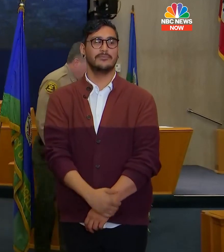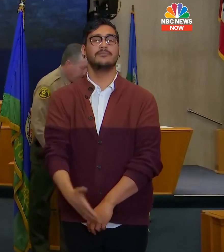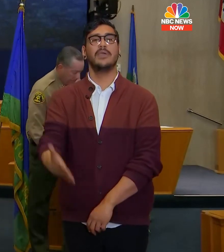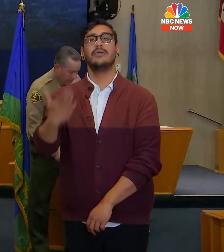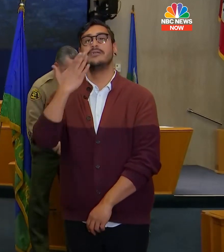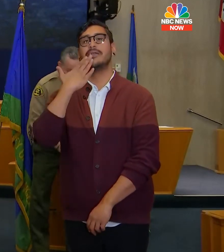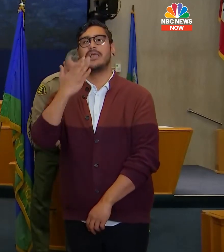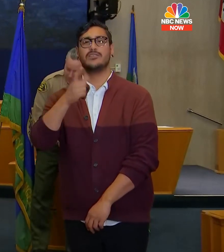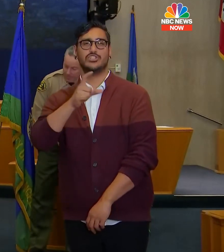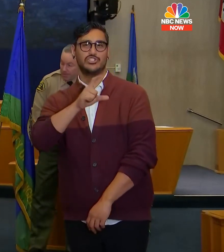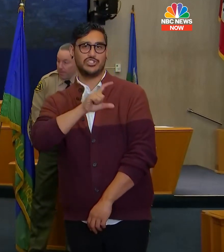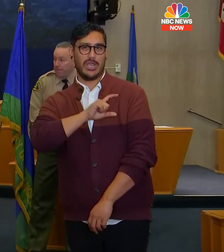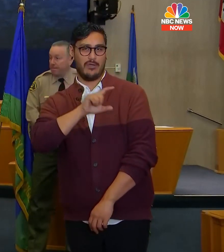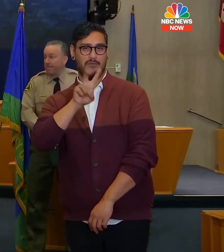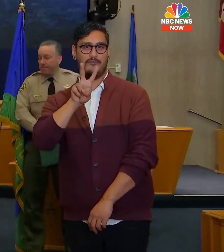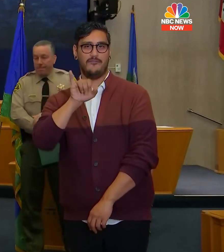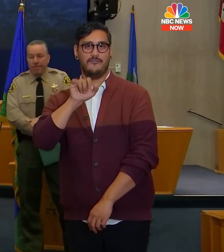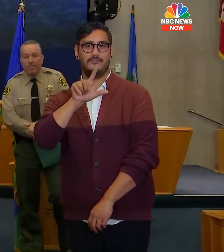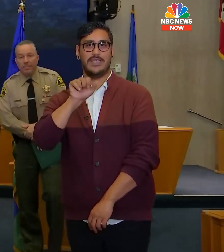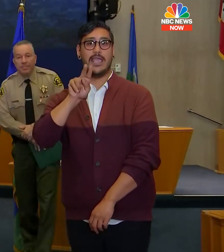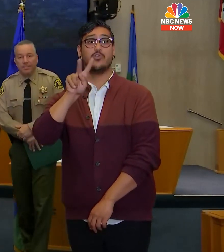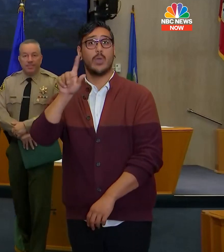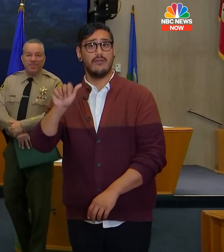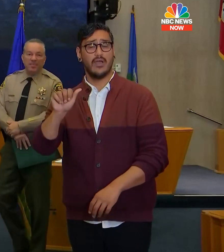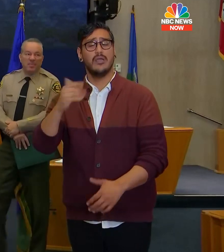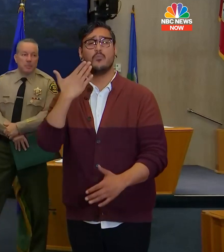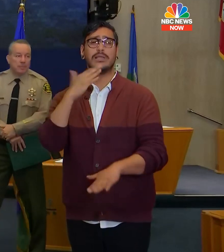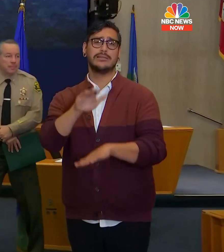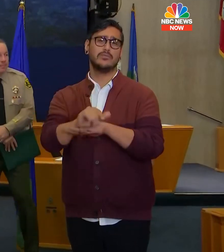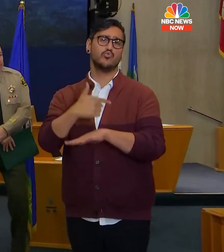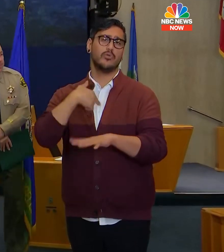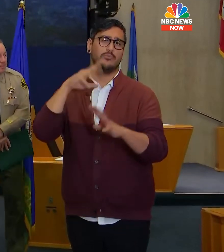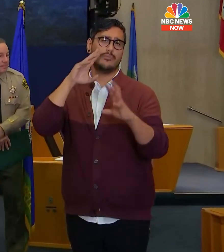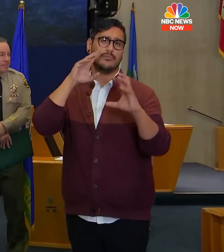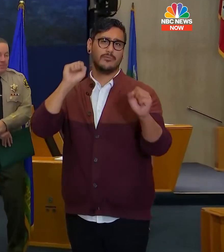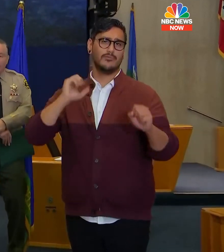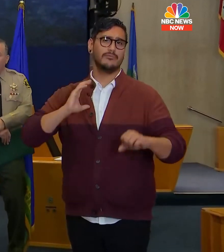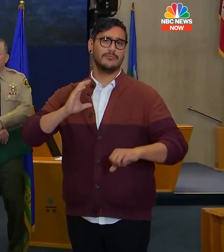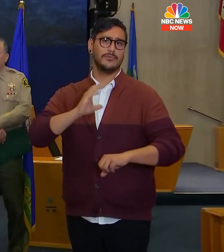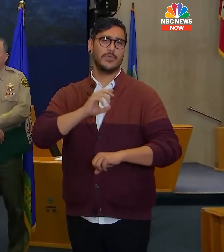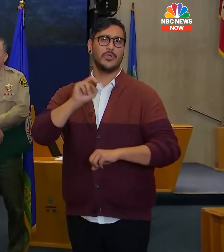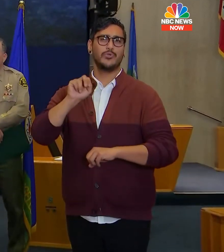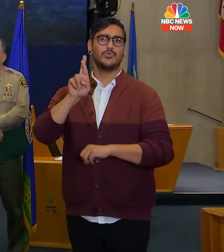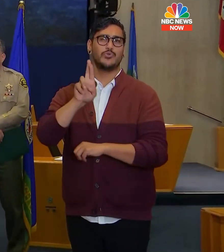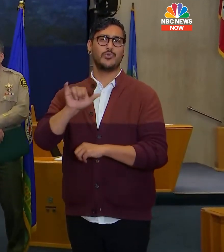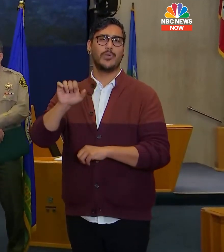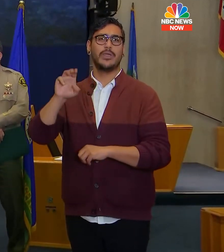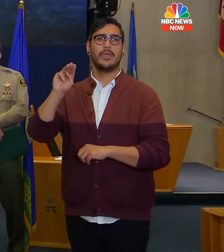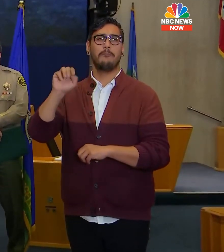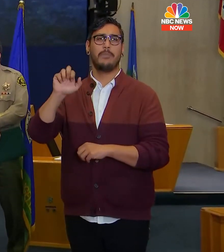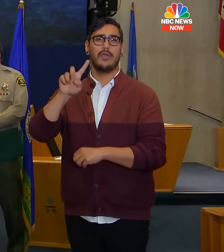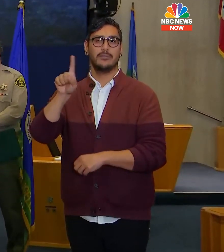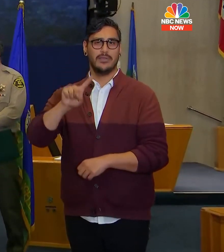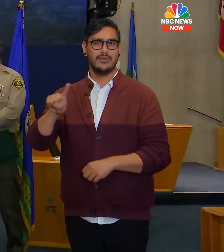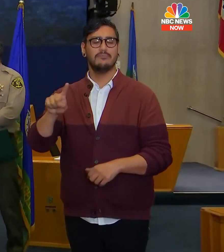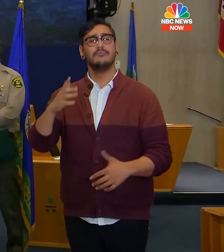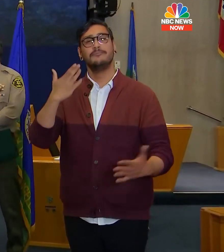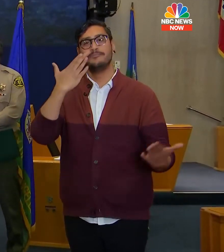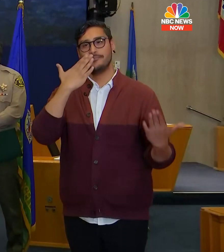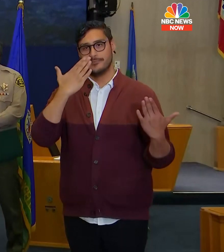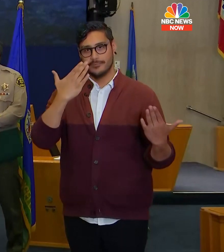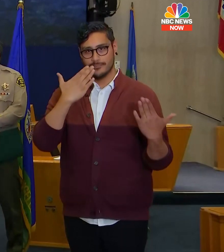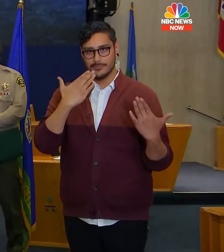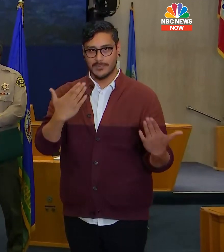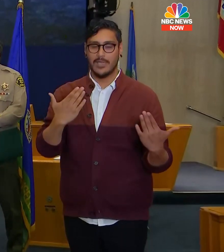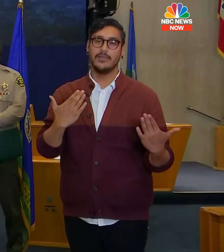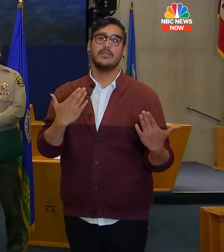Gracias, Sheriff Villanueva. Buenas tardes, soy la presidenta del Concilio, Nuri Martínez, y quería agradecerle a